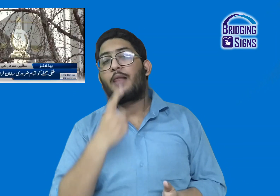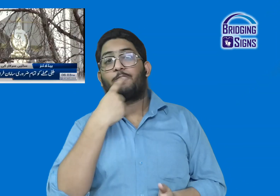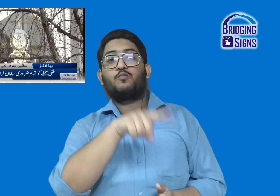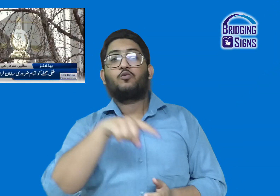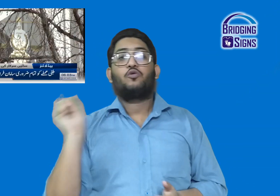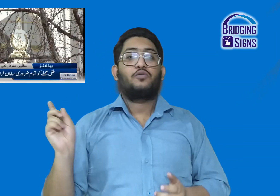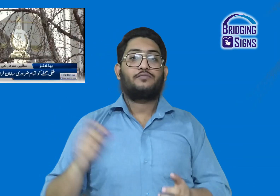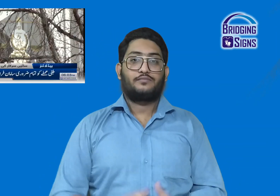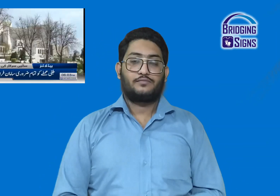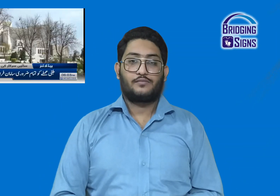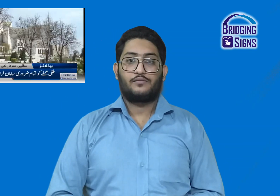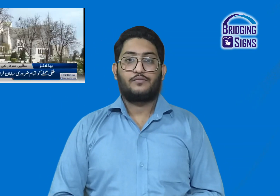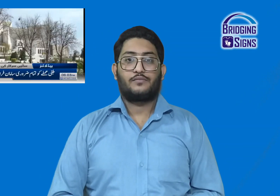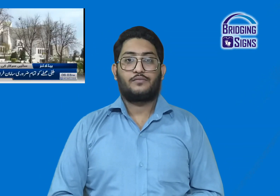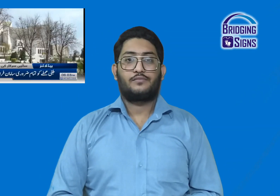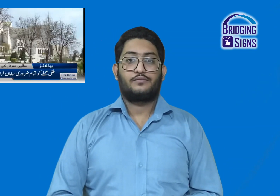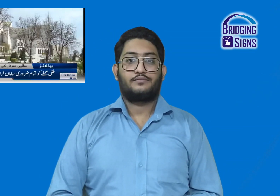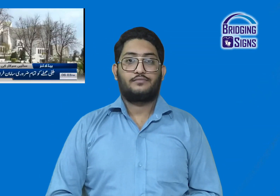हुक्म।